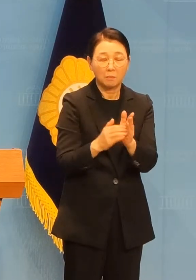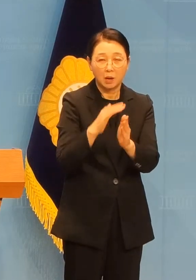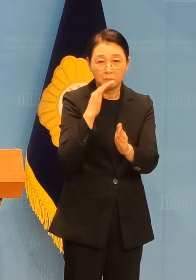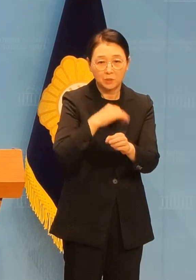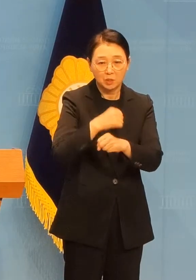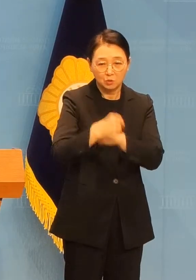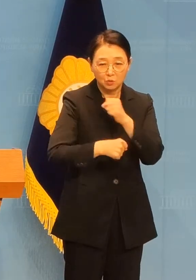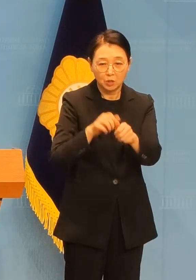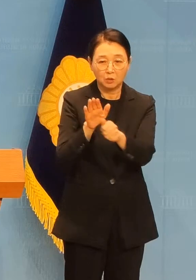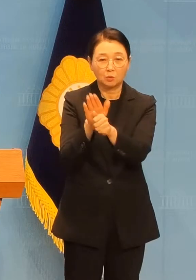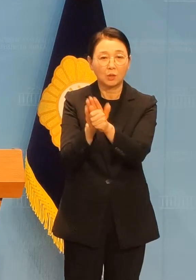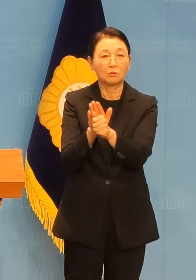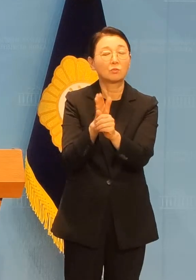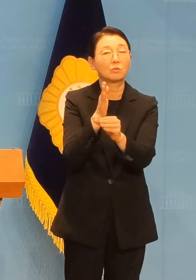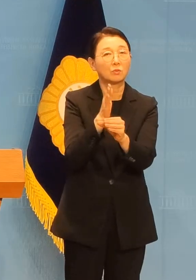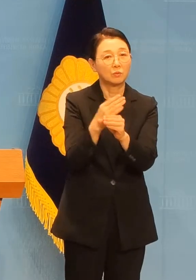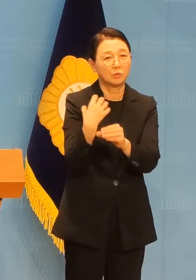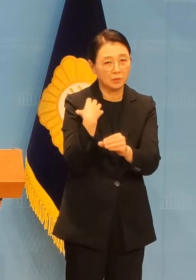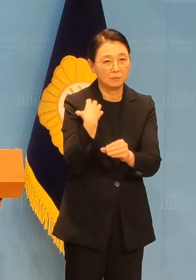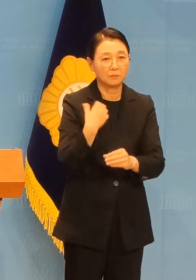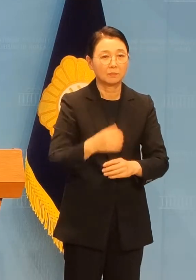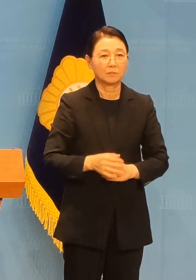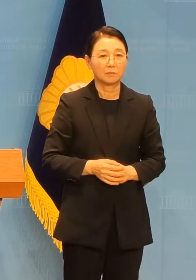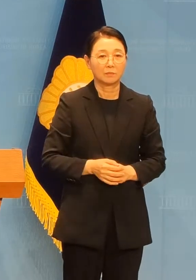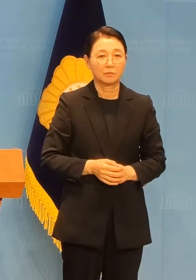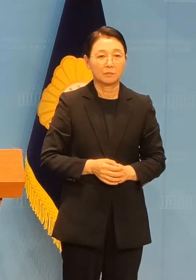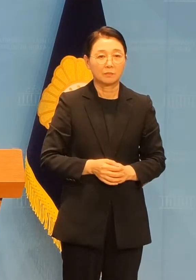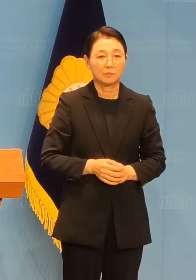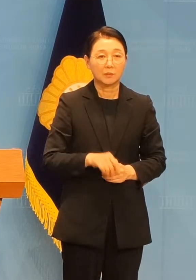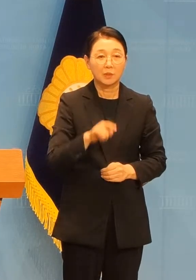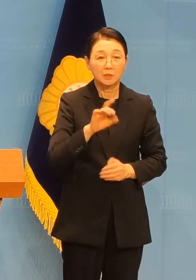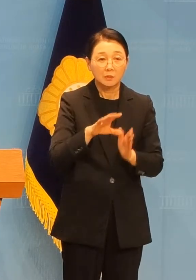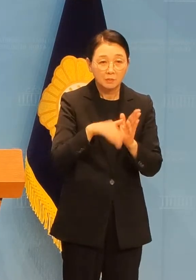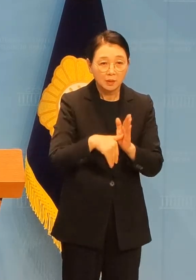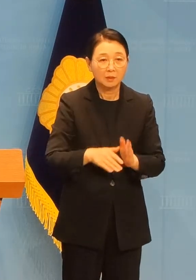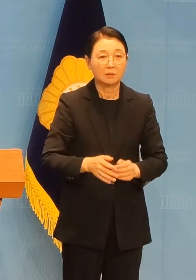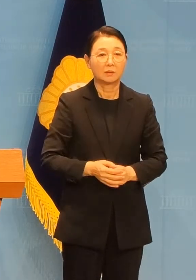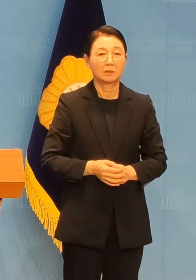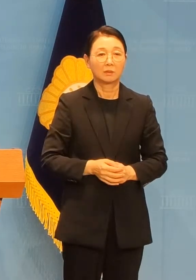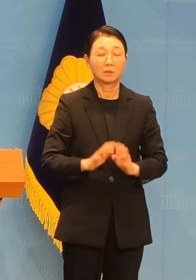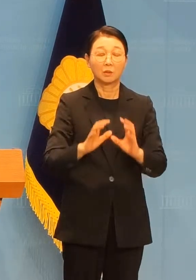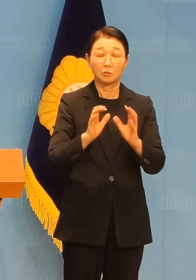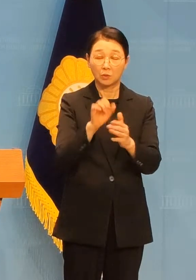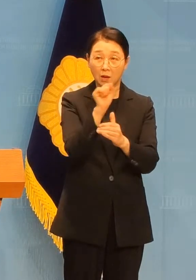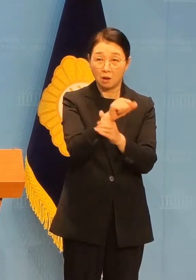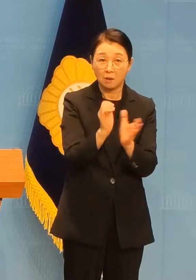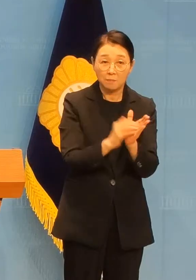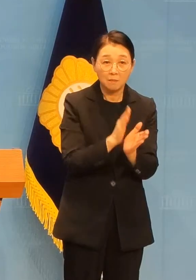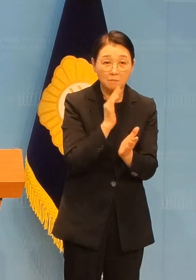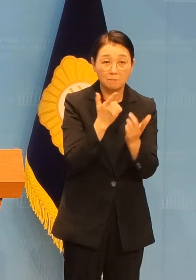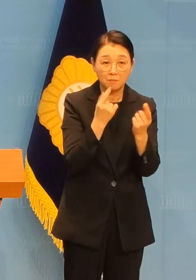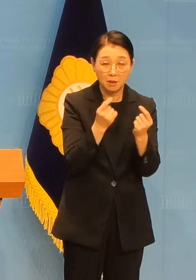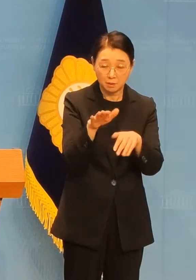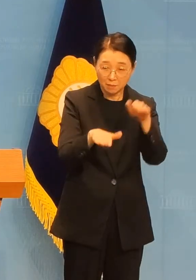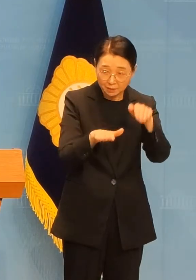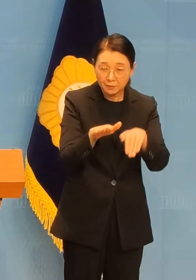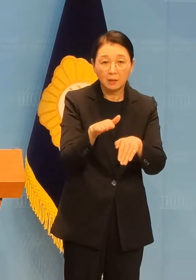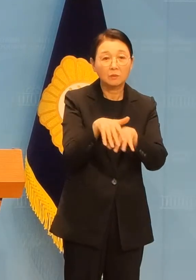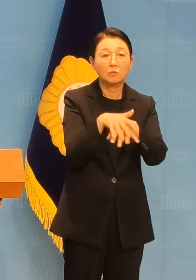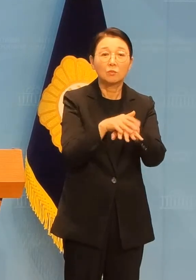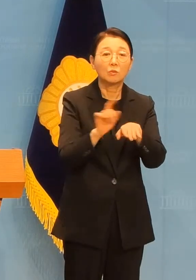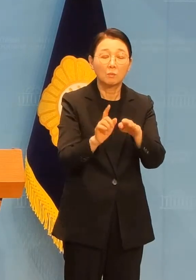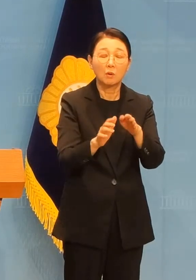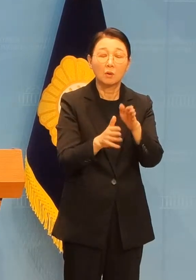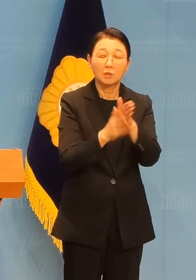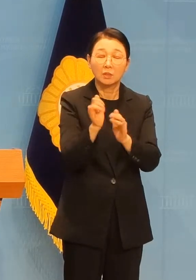떠받치는 핵심 역할을 하고 있습니다. 이런 시대에 국가가 허락할 것인가부터 판단하는 구조는